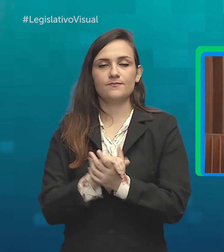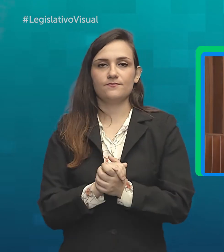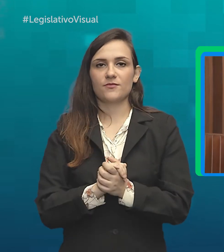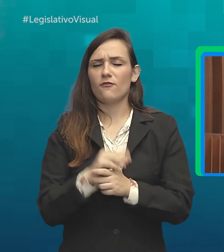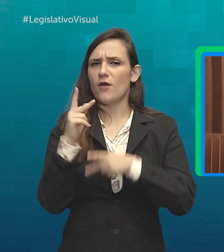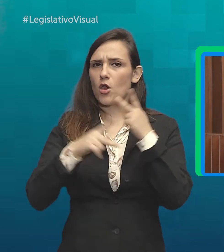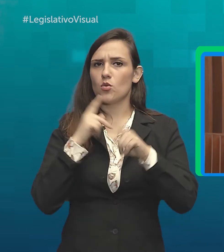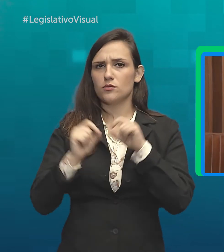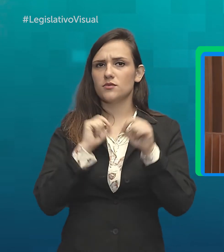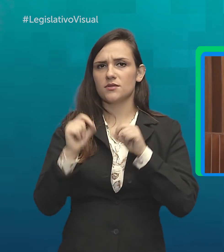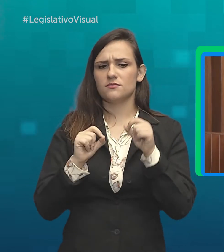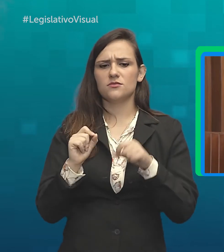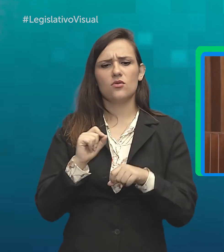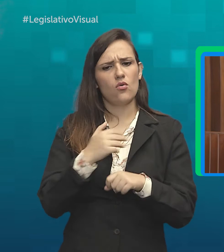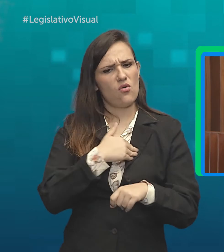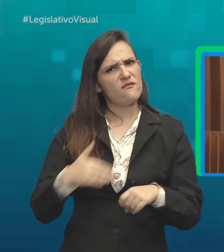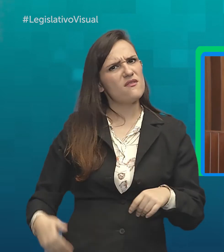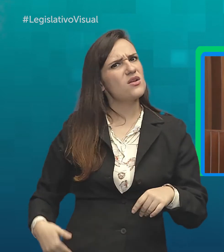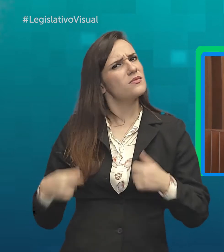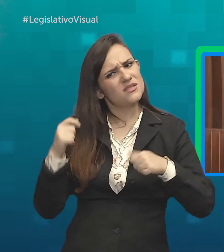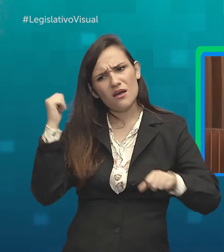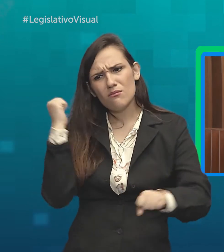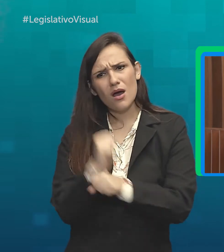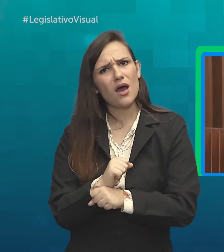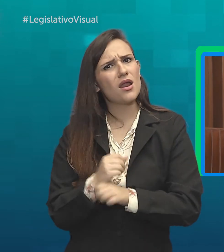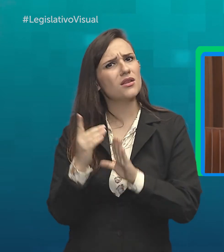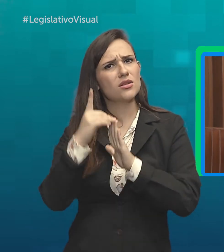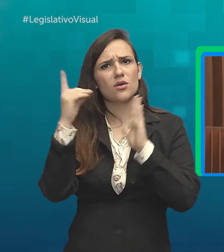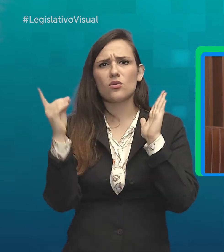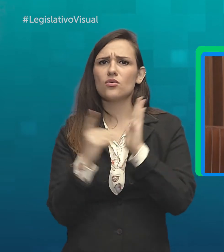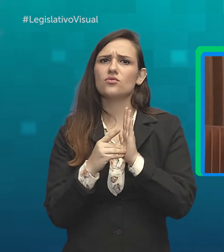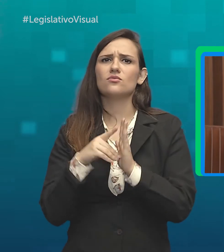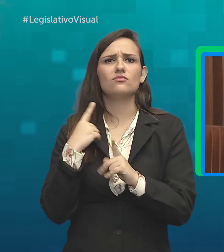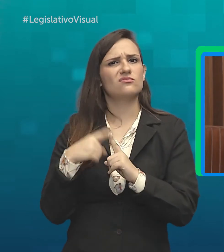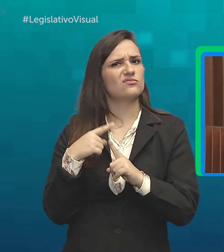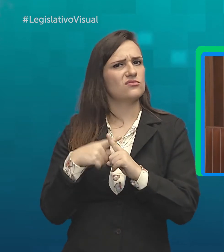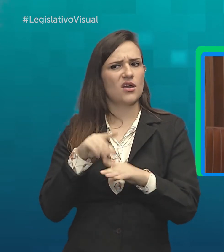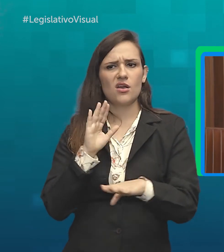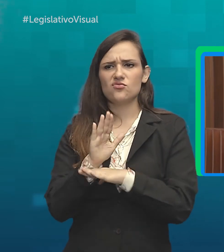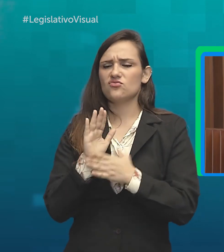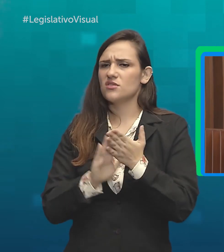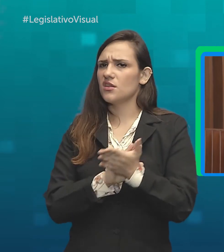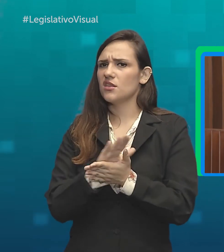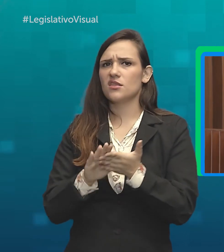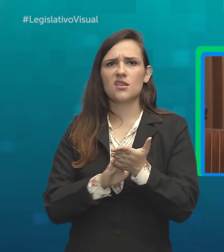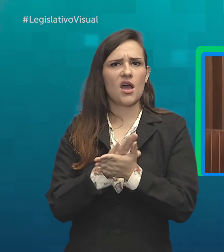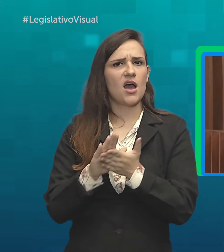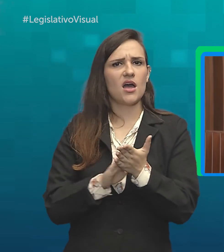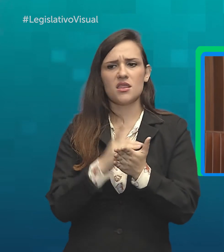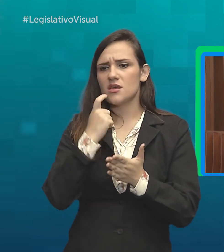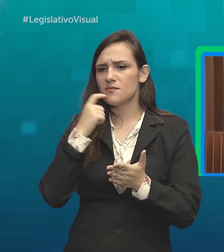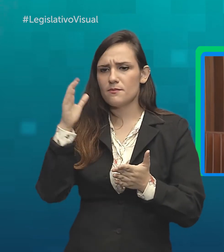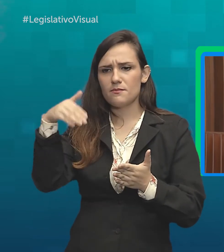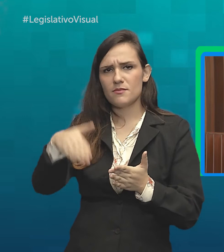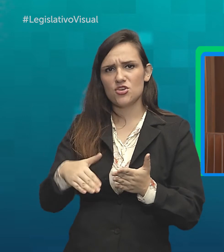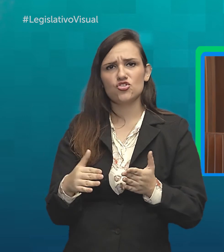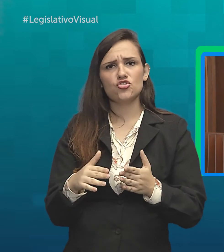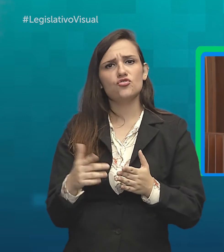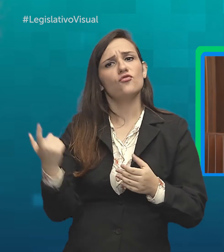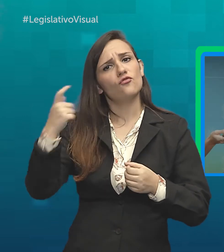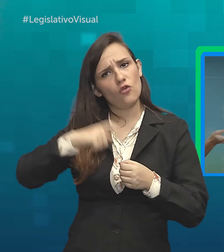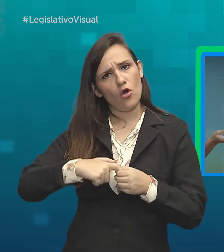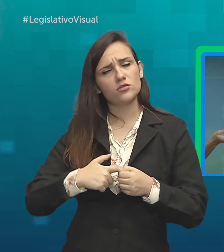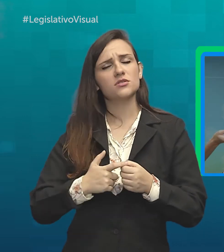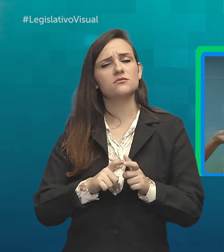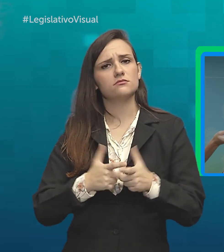que o governo estadual precisa suspender a medida, que, segundo ele, não contribui para o repovoamento dos rios do